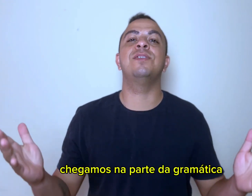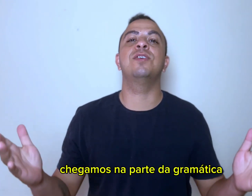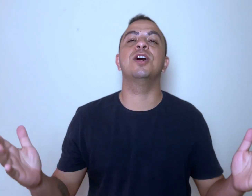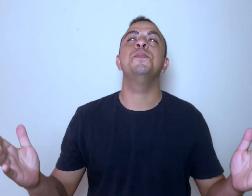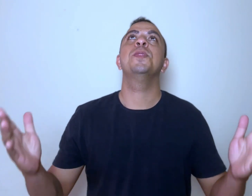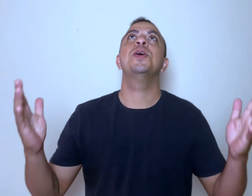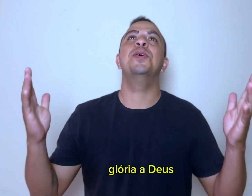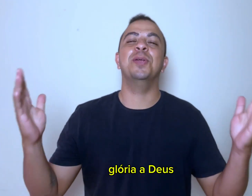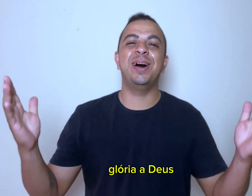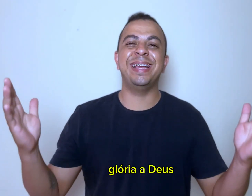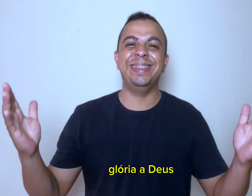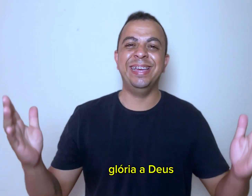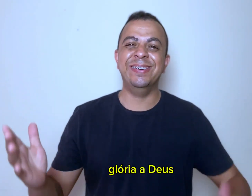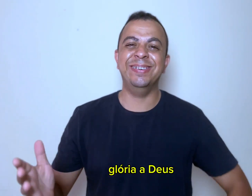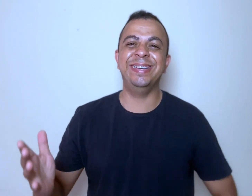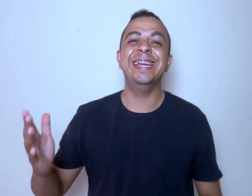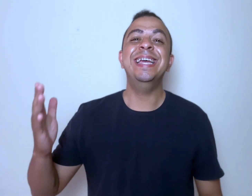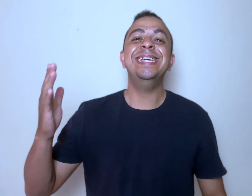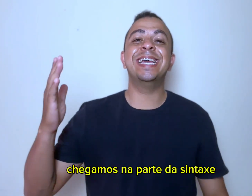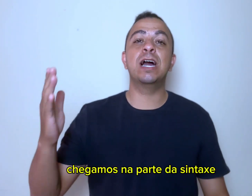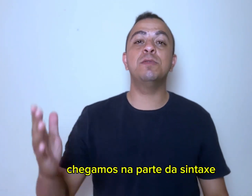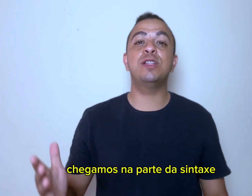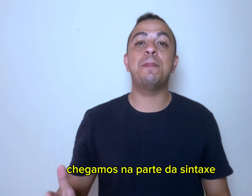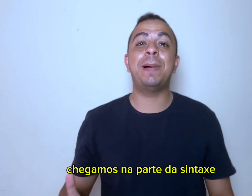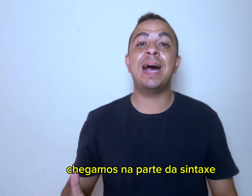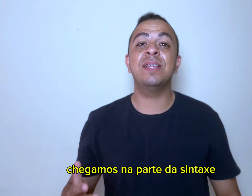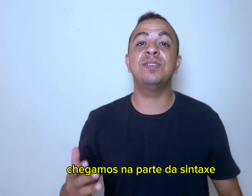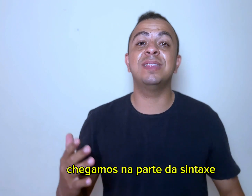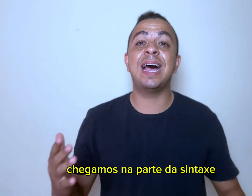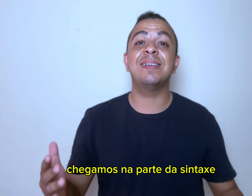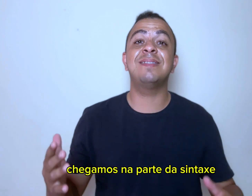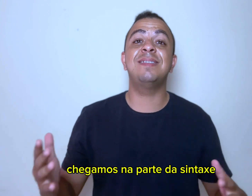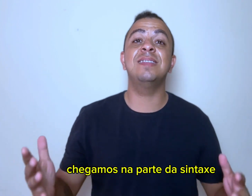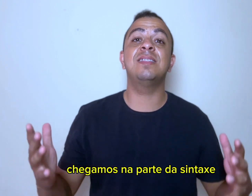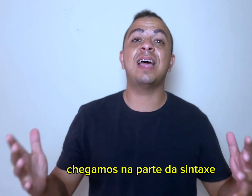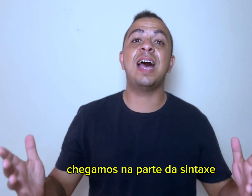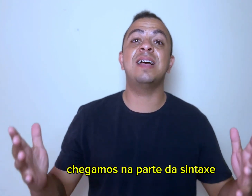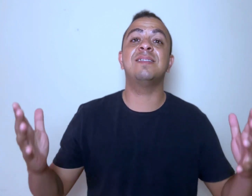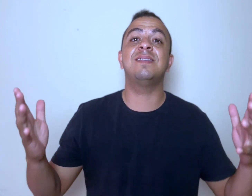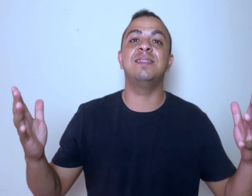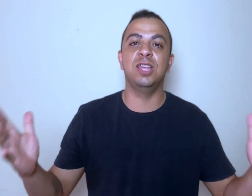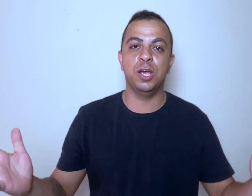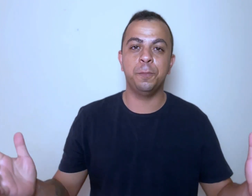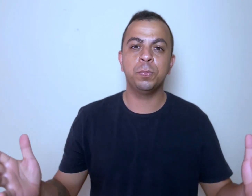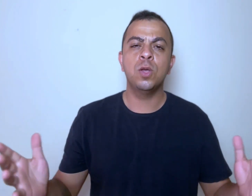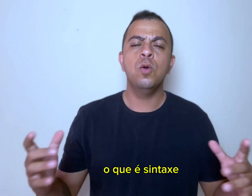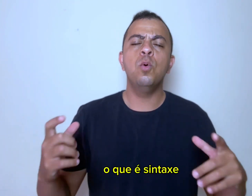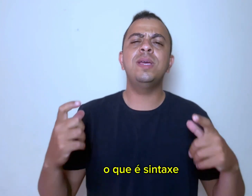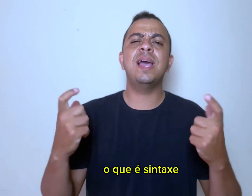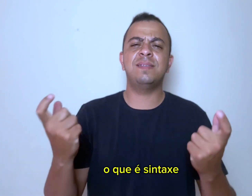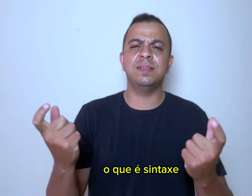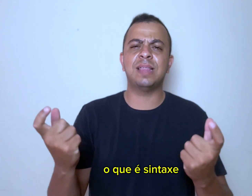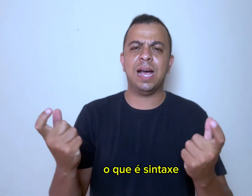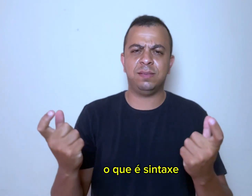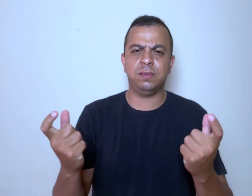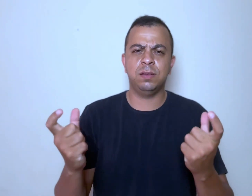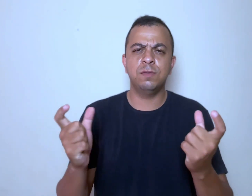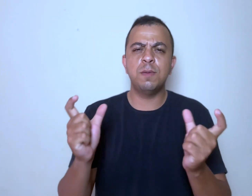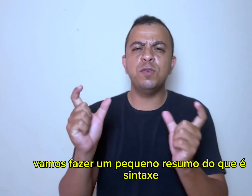gramática. Glória a Deus. Chegamos na parte da sintaxe. O que é sintaxe? Vamos